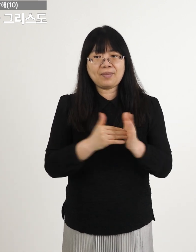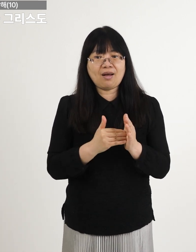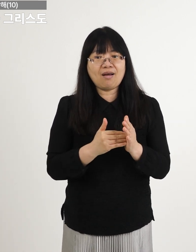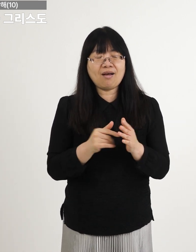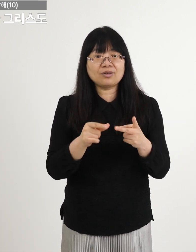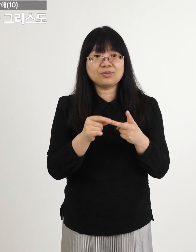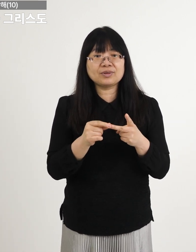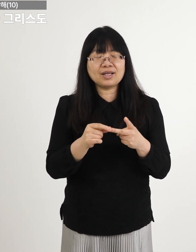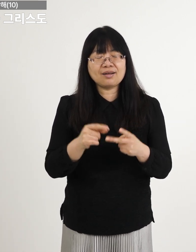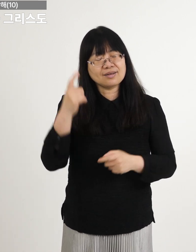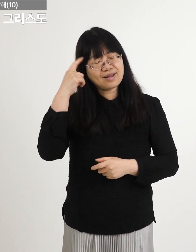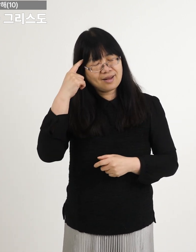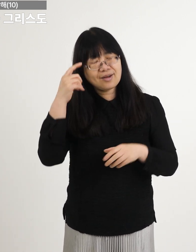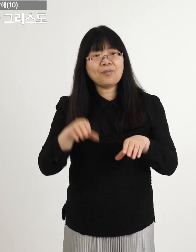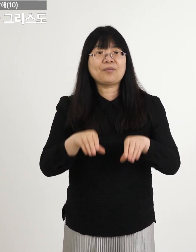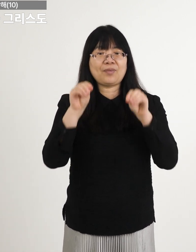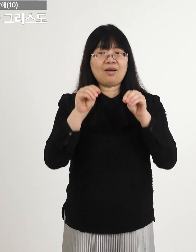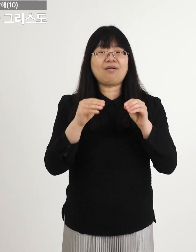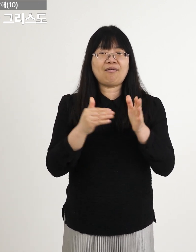받았다, 생각을